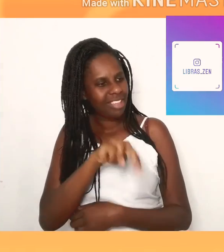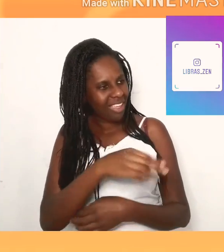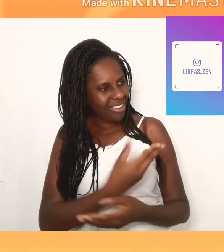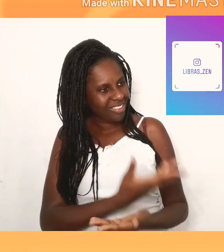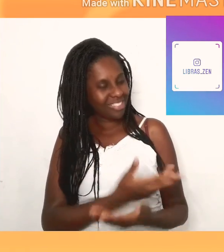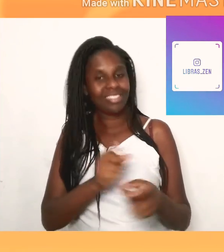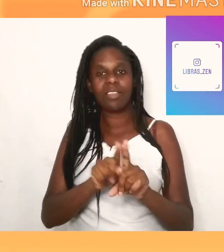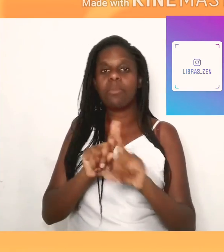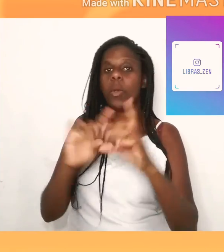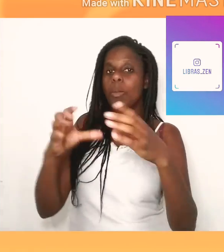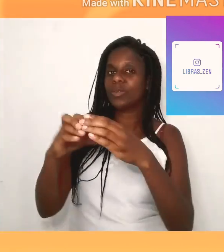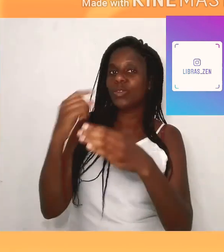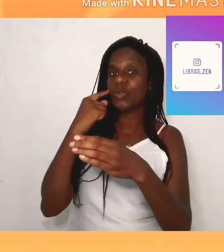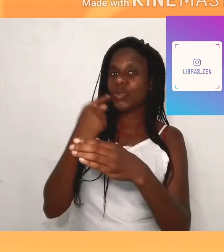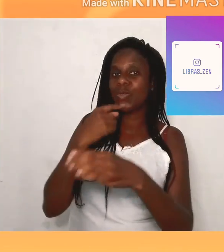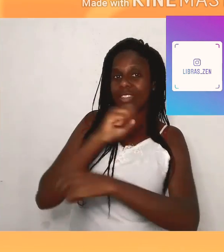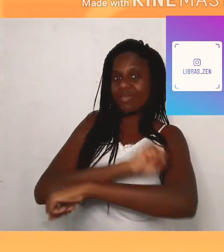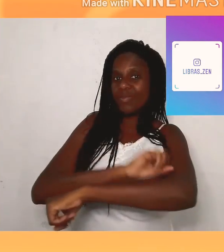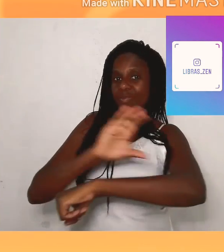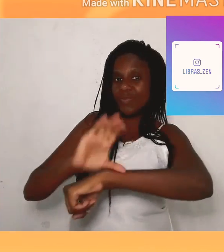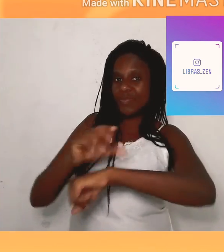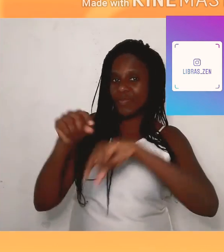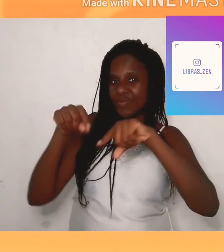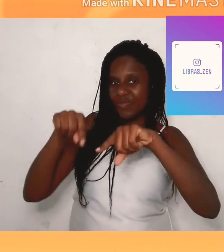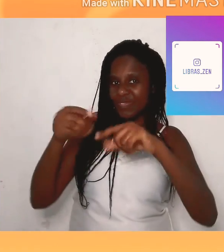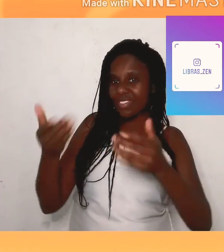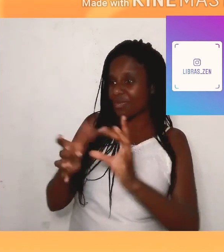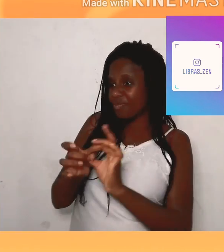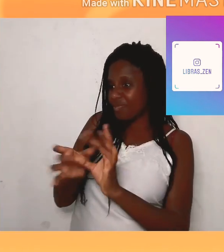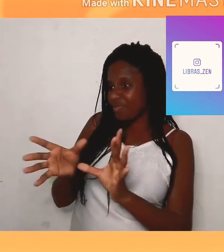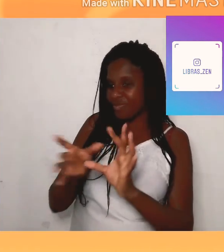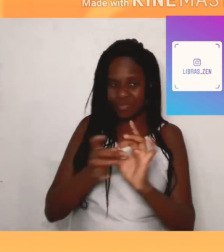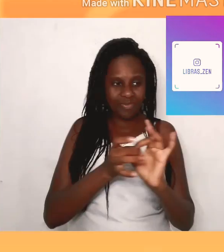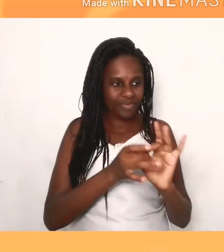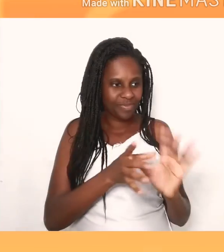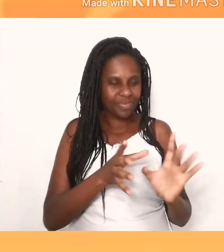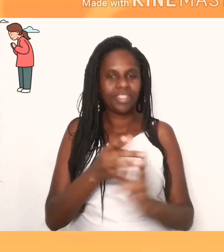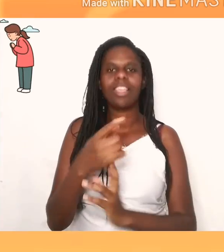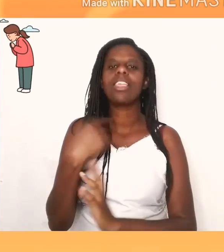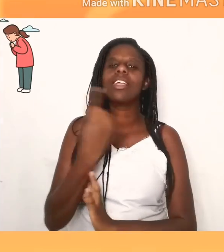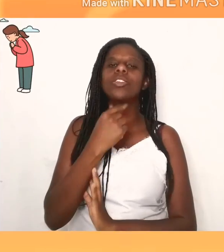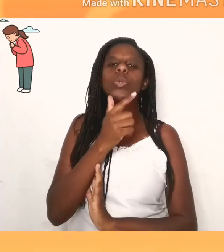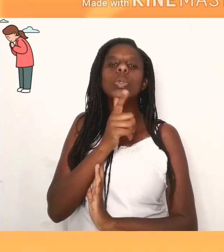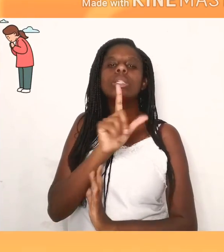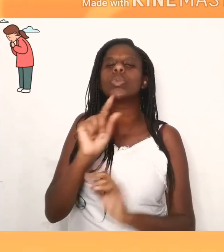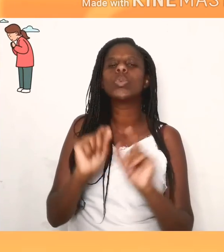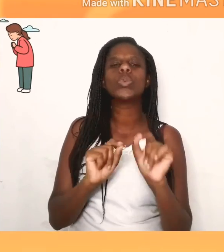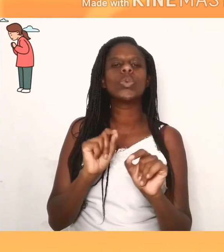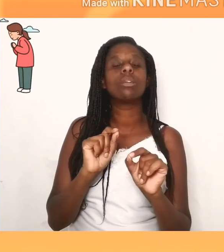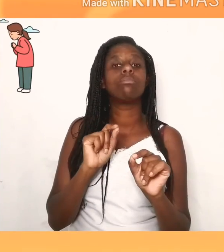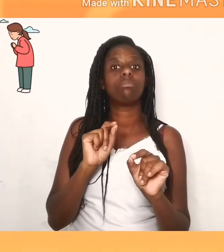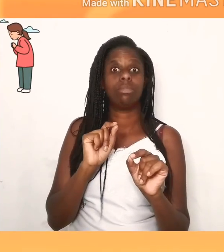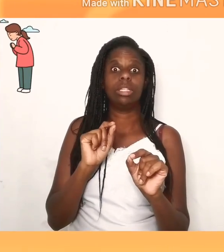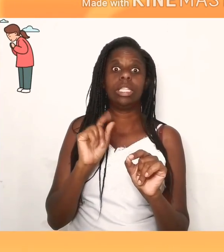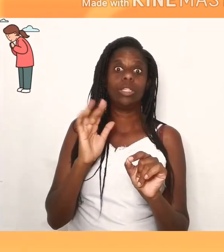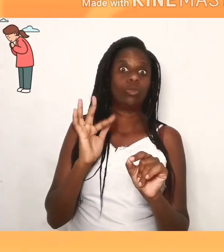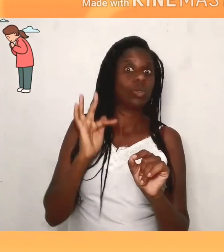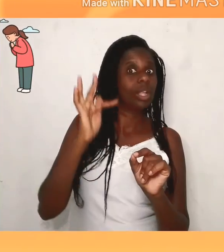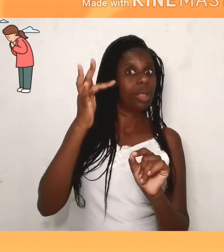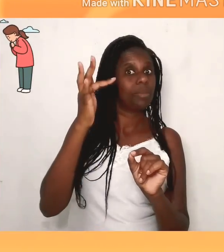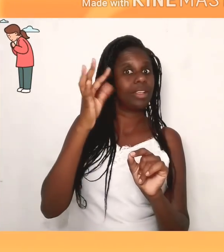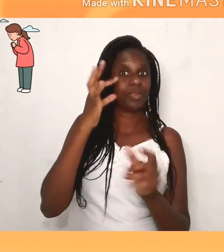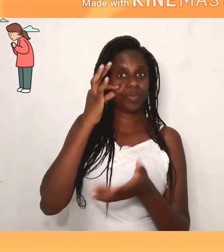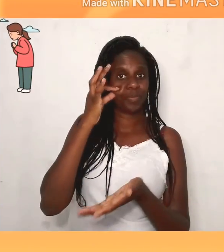do Libra Zen, quanto da comunidade surda aqui em São Carlos, que num período que a gente possa até, inclusive,